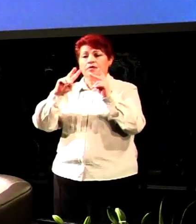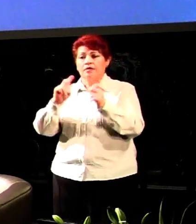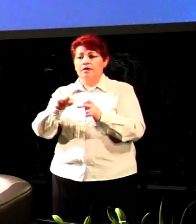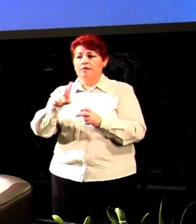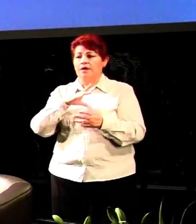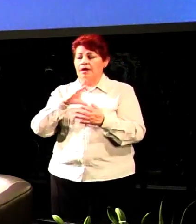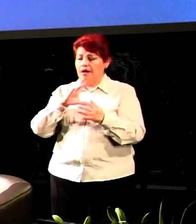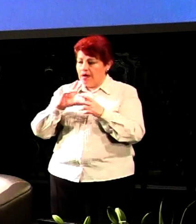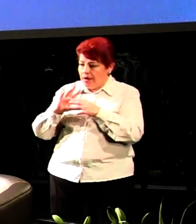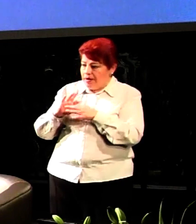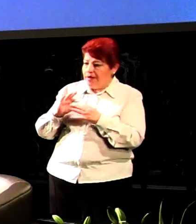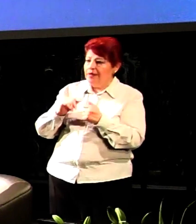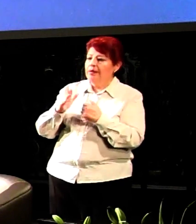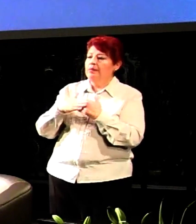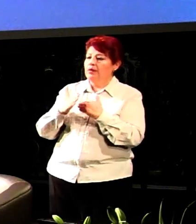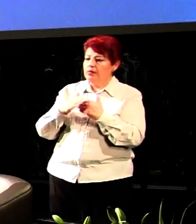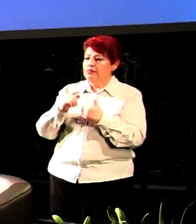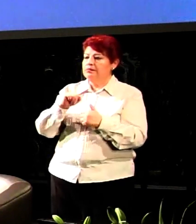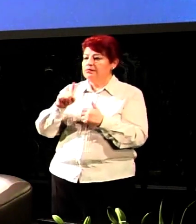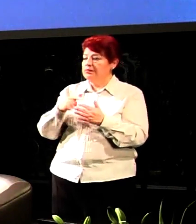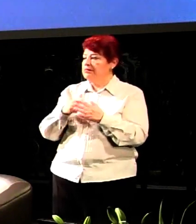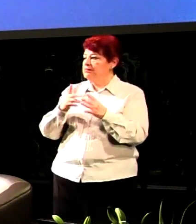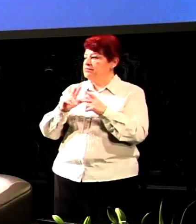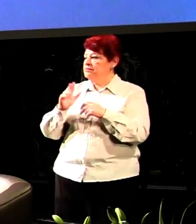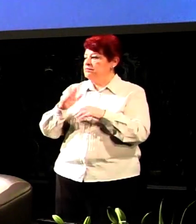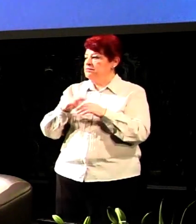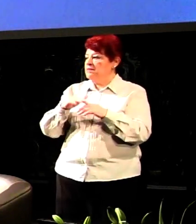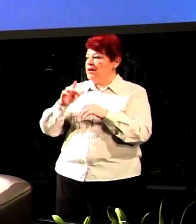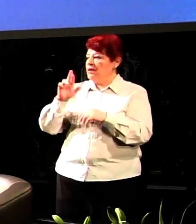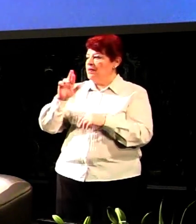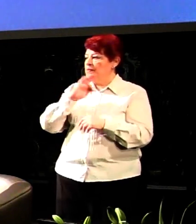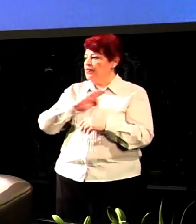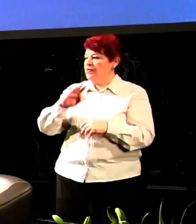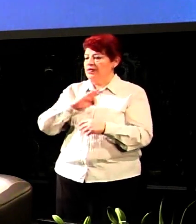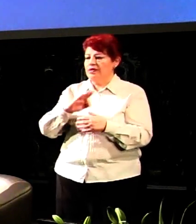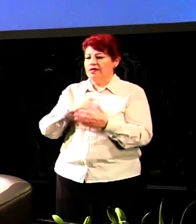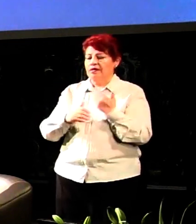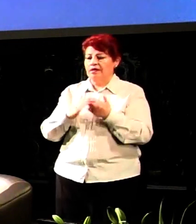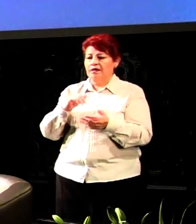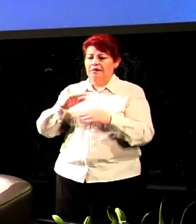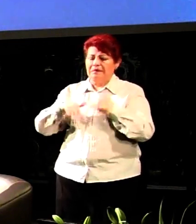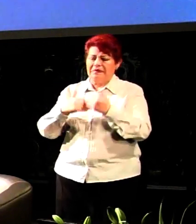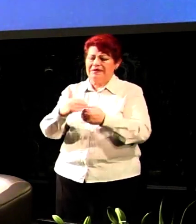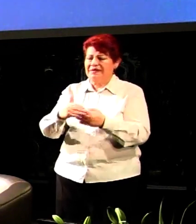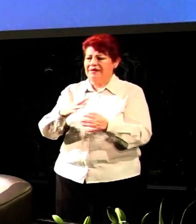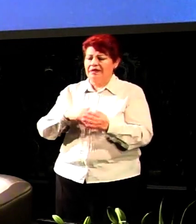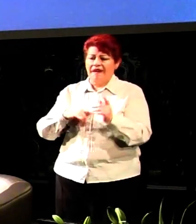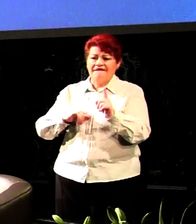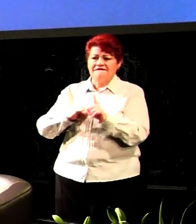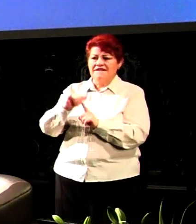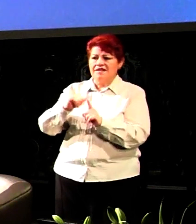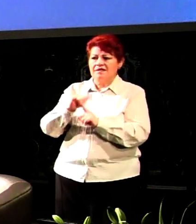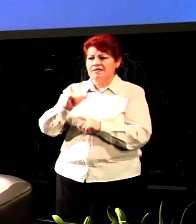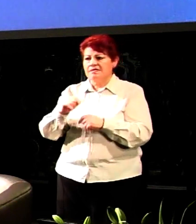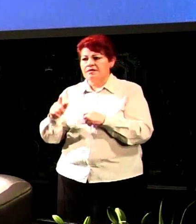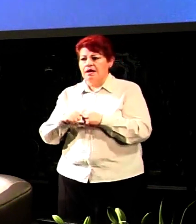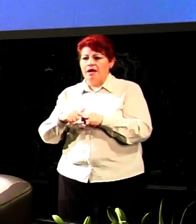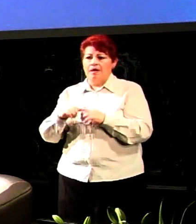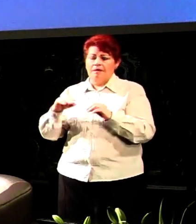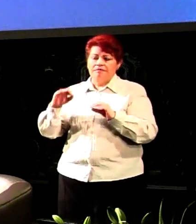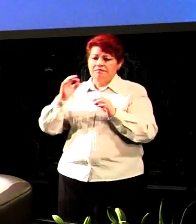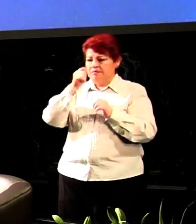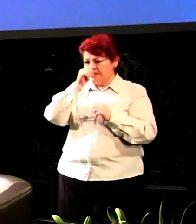lo vamos a tocar próximamente, va a tener mayores posibilidades para no caer en un proceso de bullying, para no convertirse en